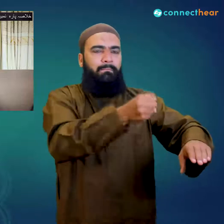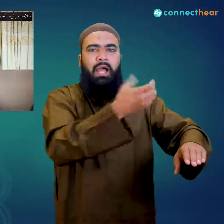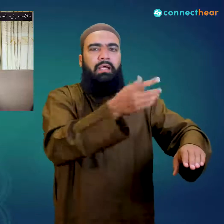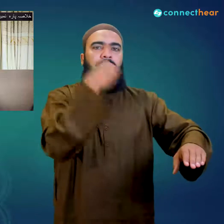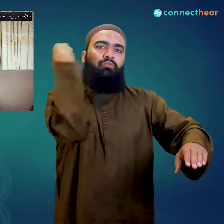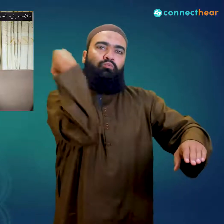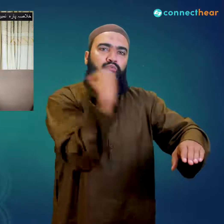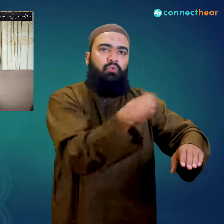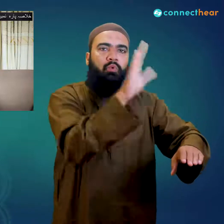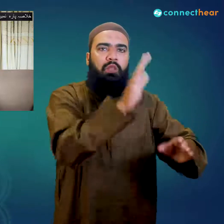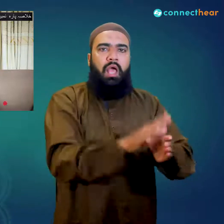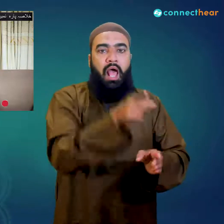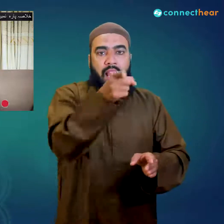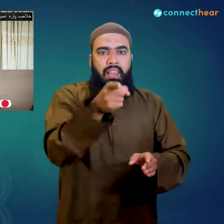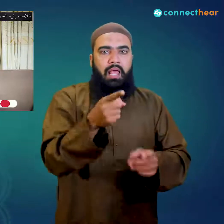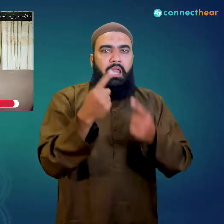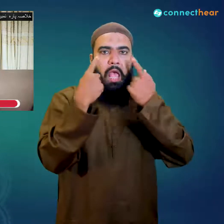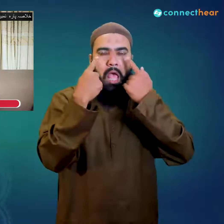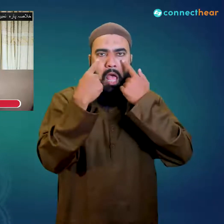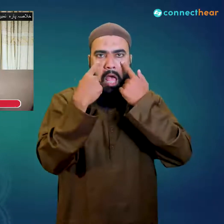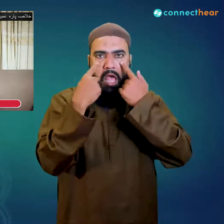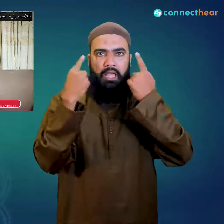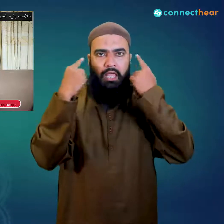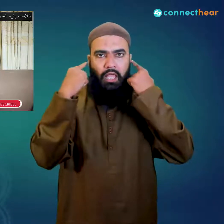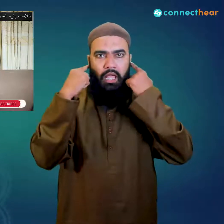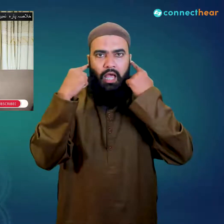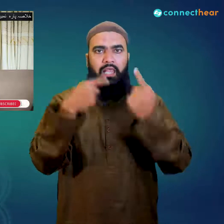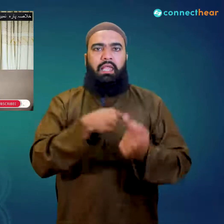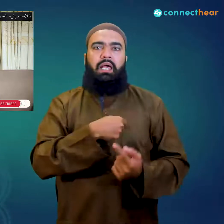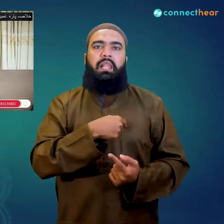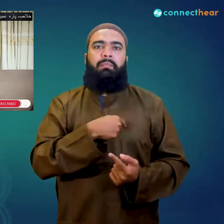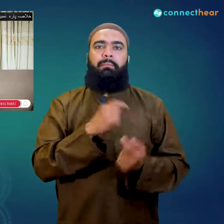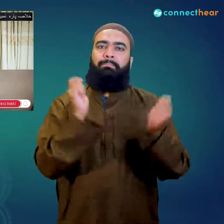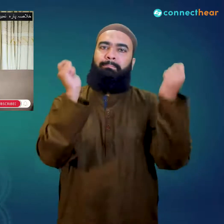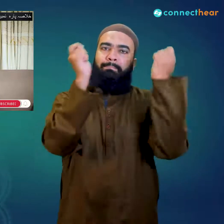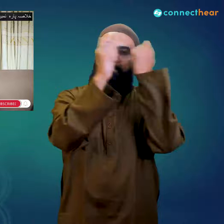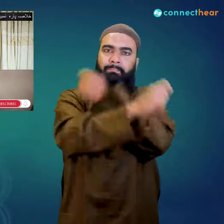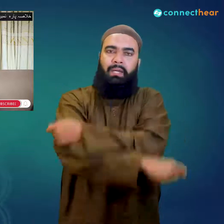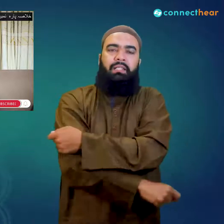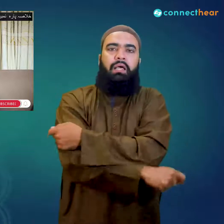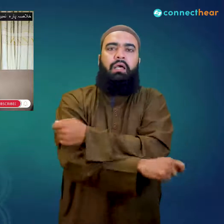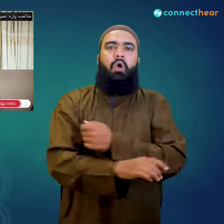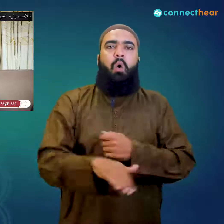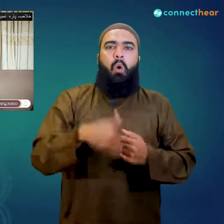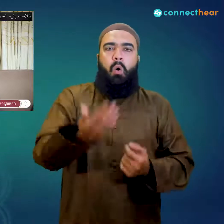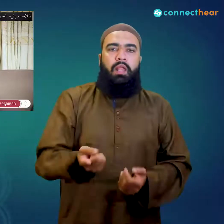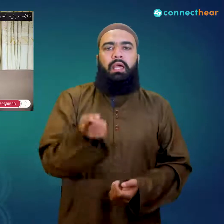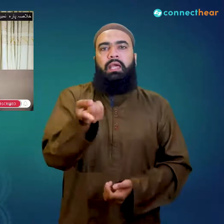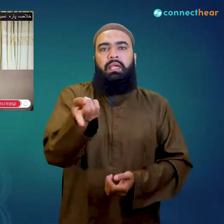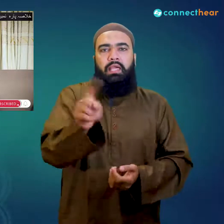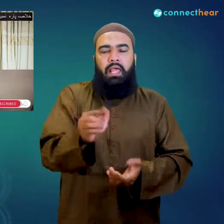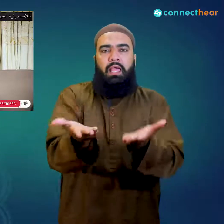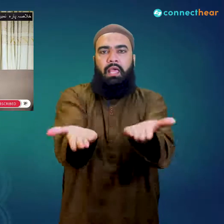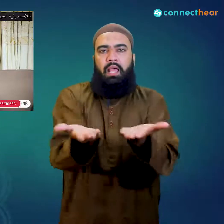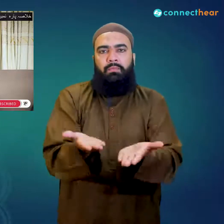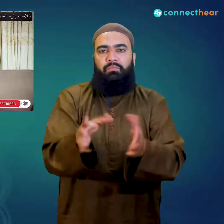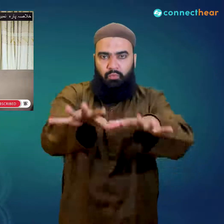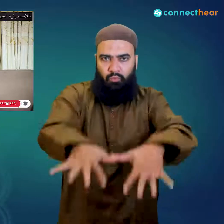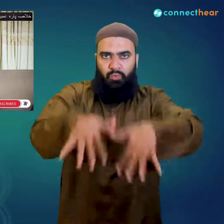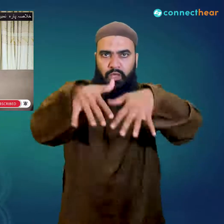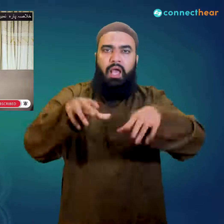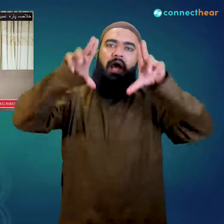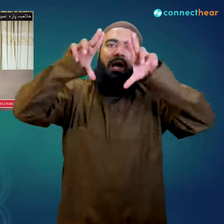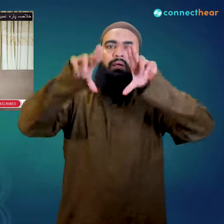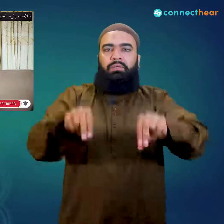اللہ رب العزت نے ان کی سماعت پر، بصارت پر، ان کے قلب پر پردہ ڈال دیا ہے، اور ان کے لیے آخرت میں دردناک عذاب ہے۔